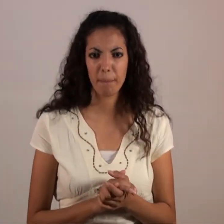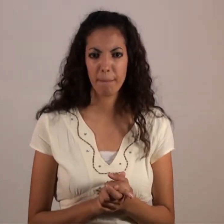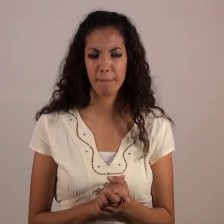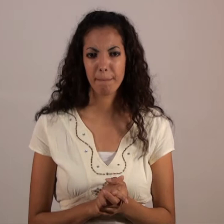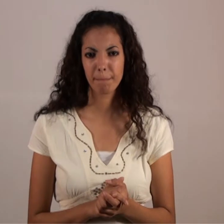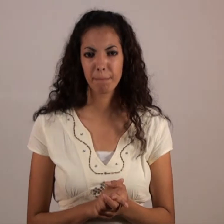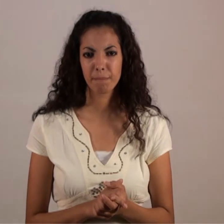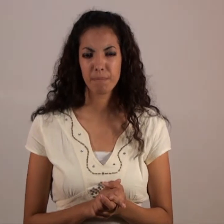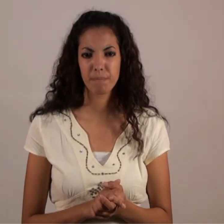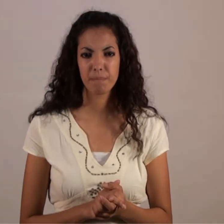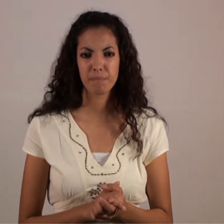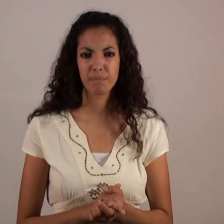ahora?